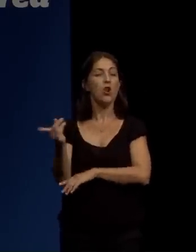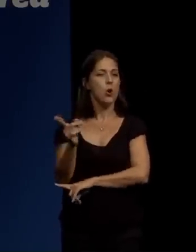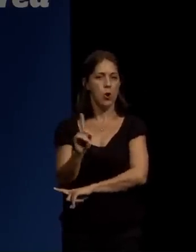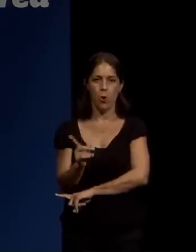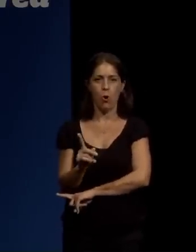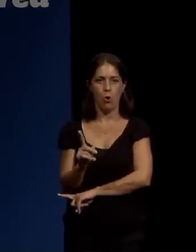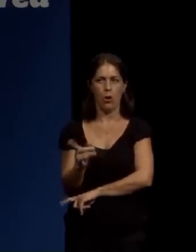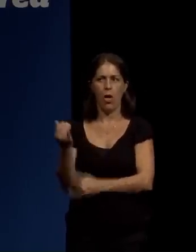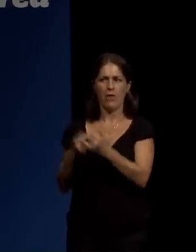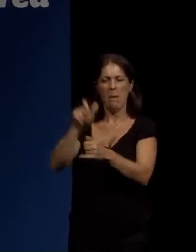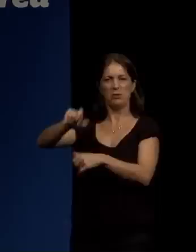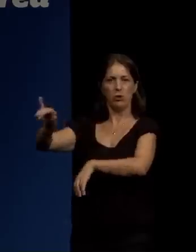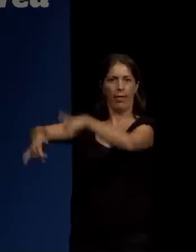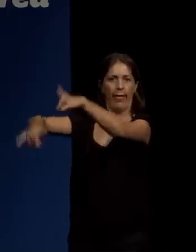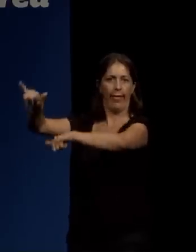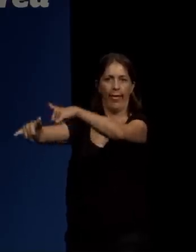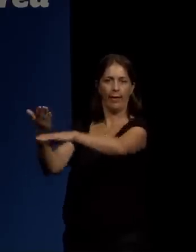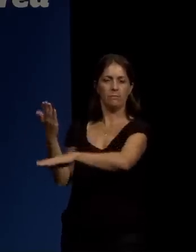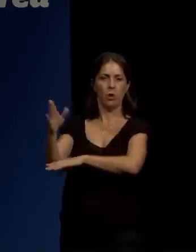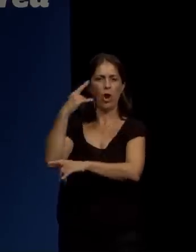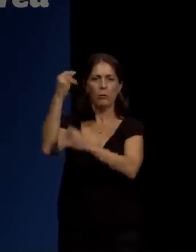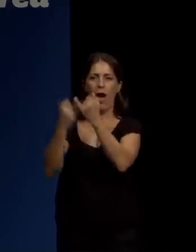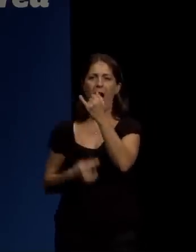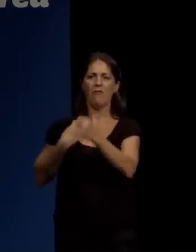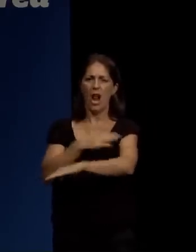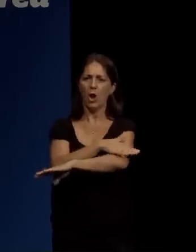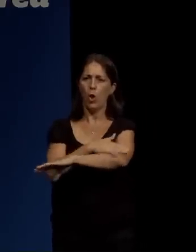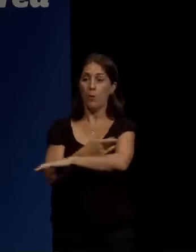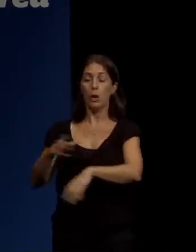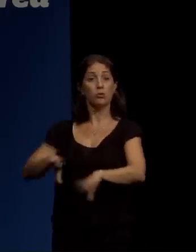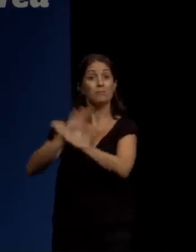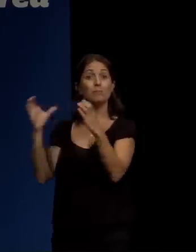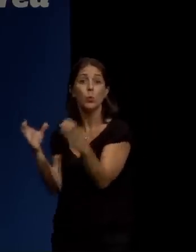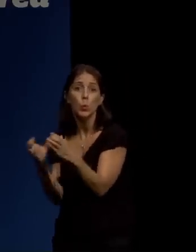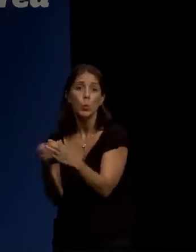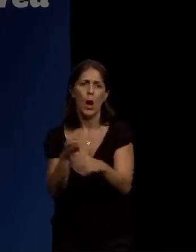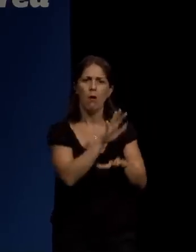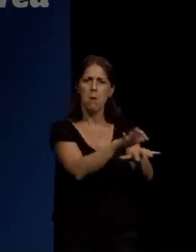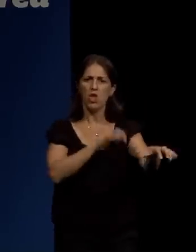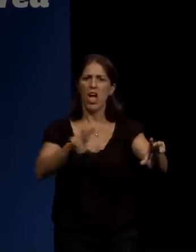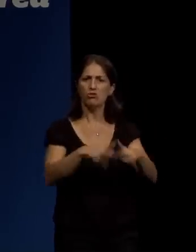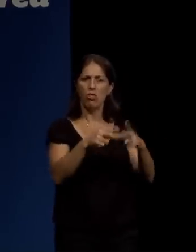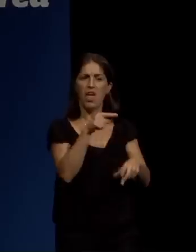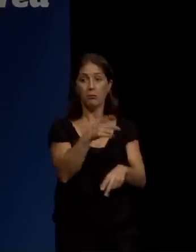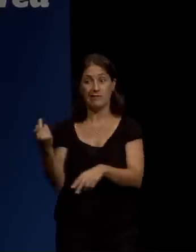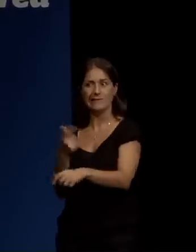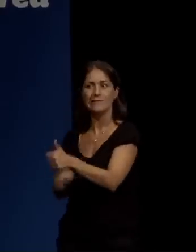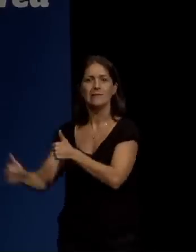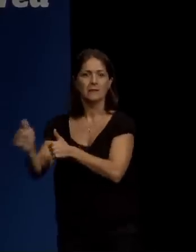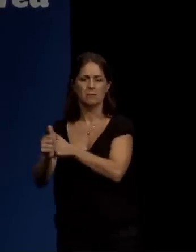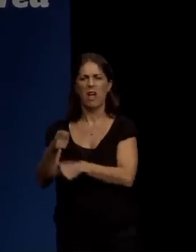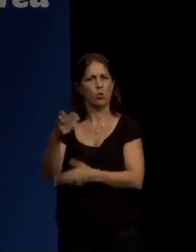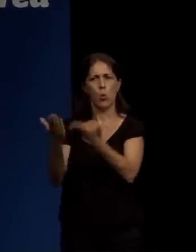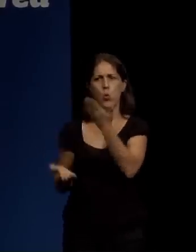que se presentaban as eleccións para gobernar para esas minorías en contra das maiorías sociais, e iso era injusto.